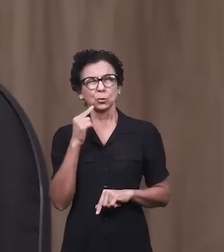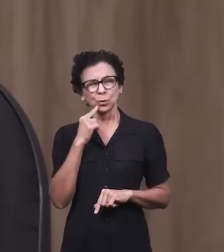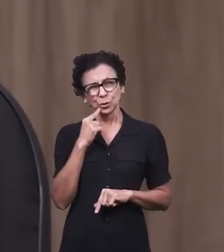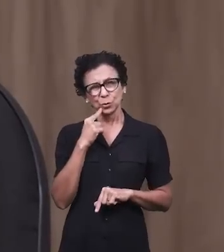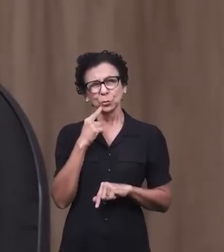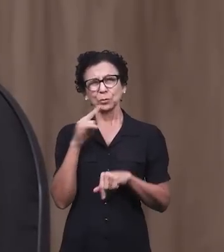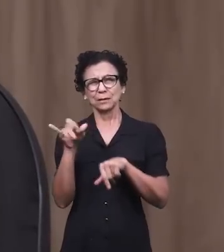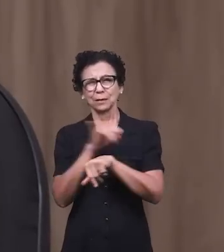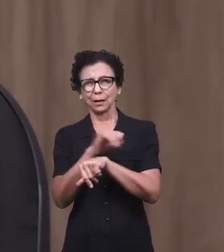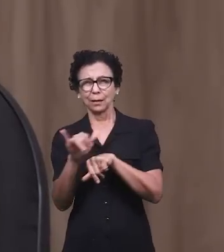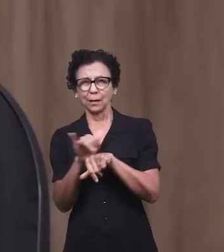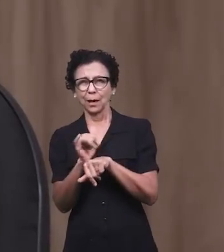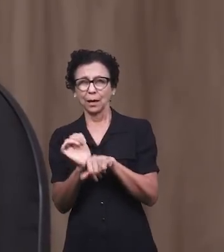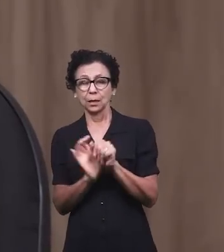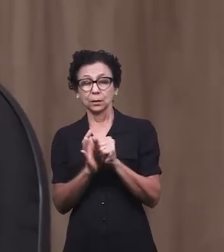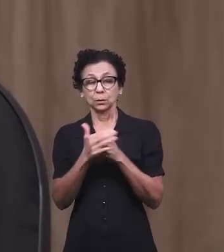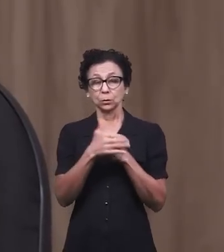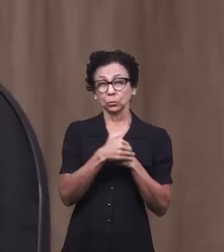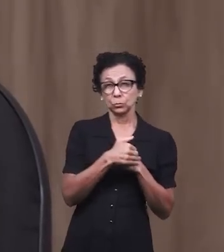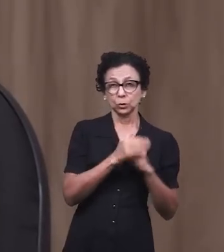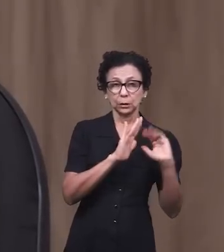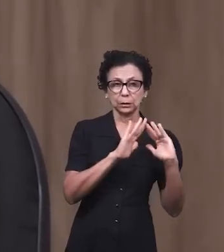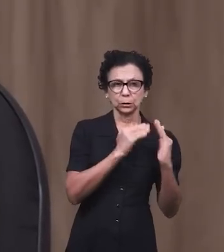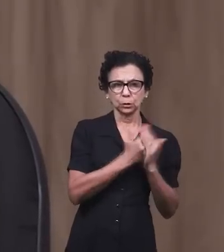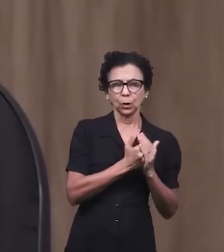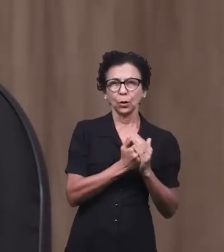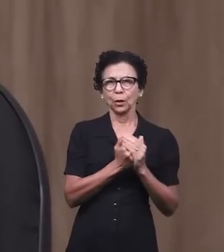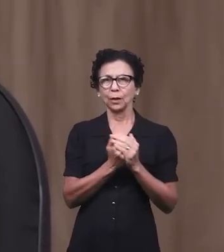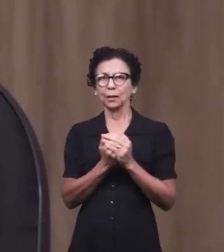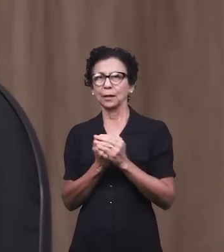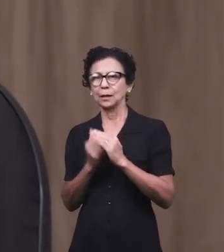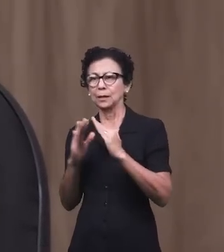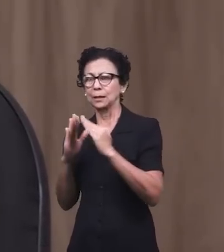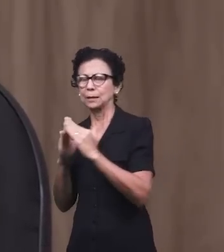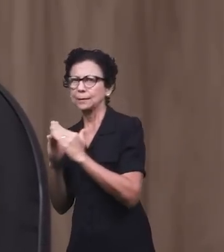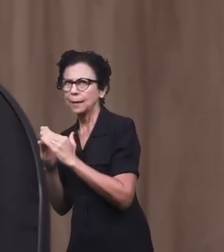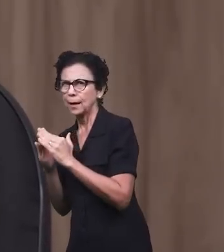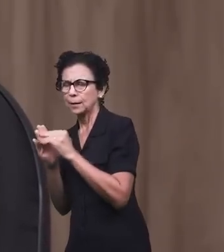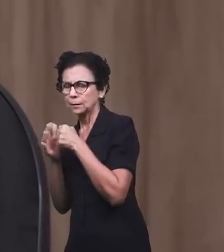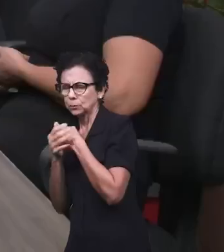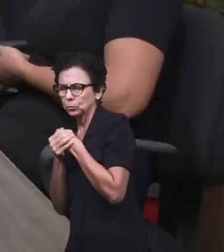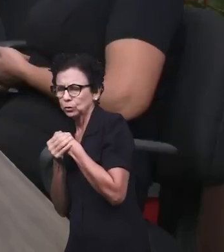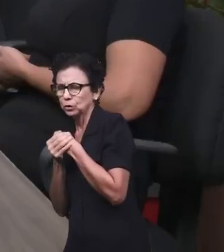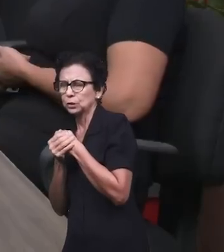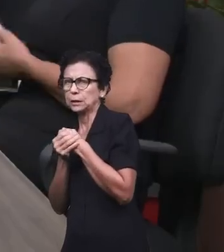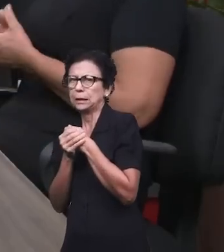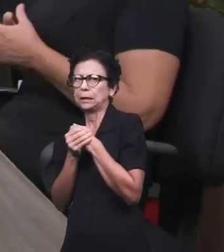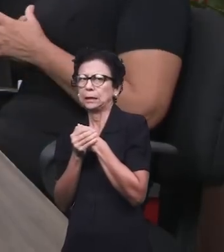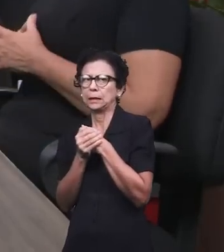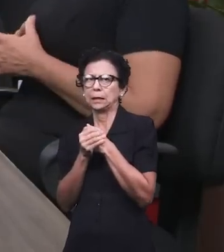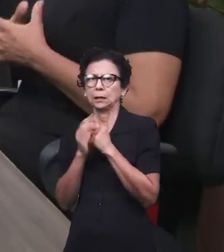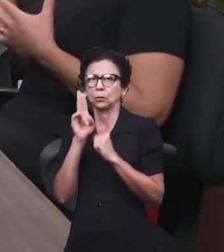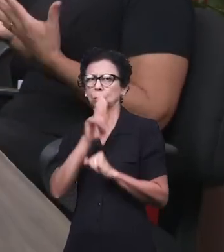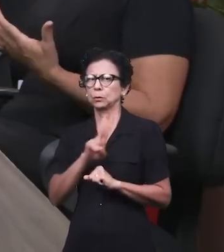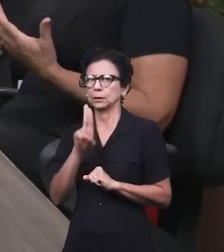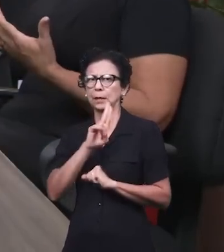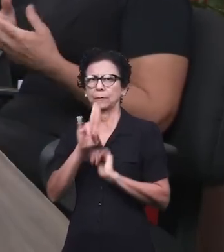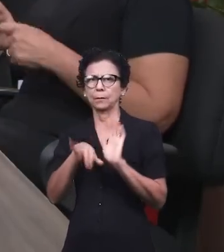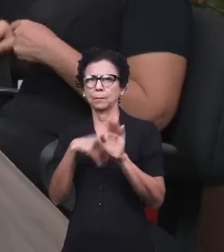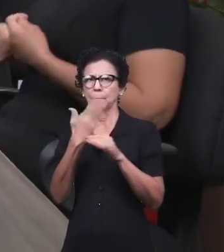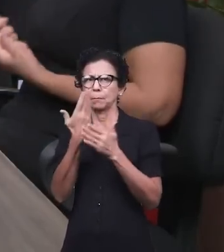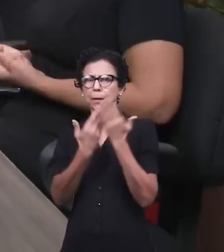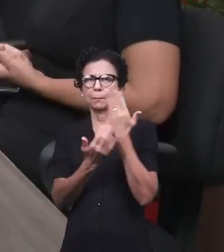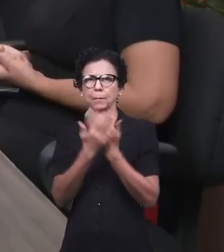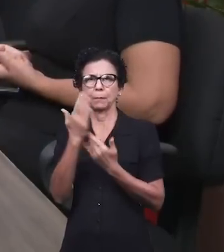banheiro, ou em casa, eles se escondiam para preservar a língua, né? Não muito, né?